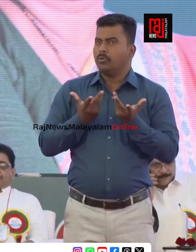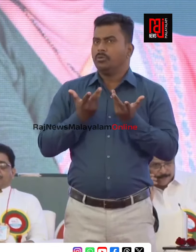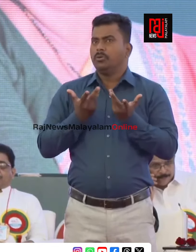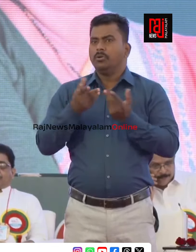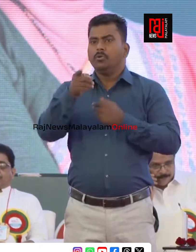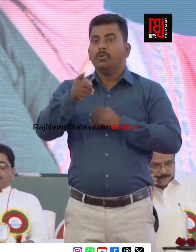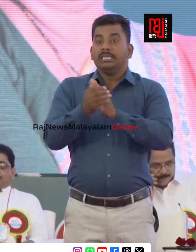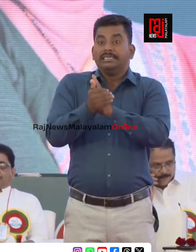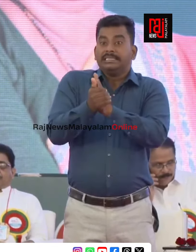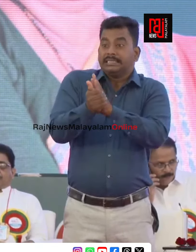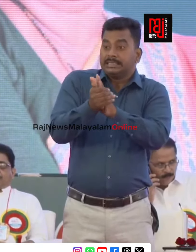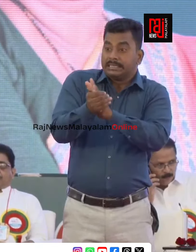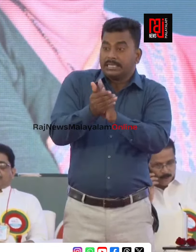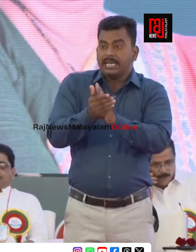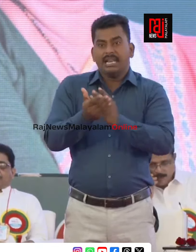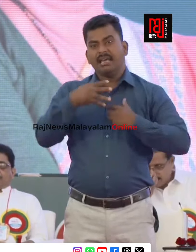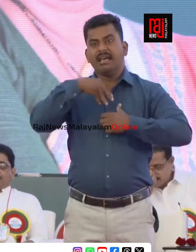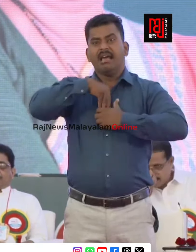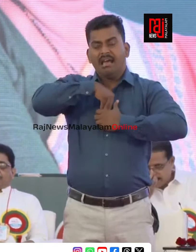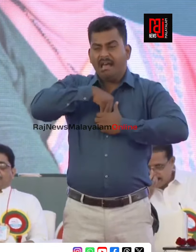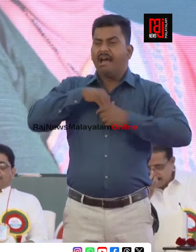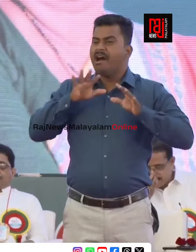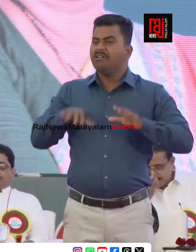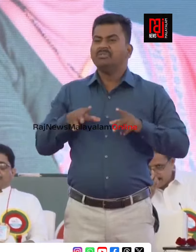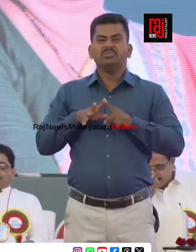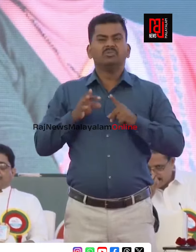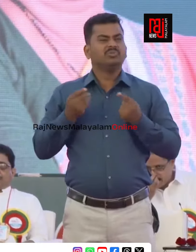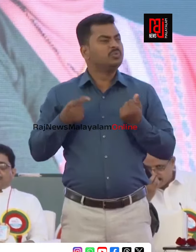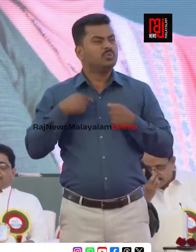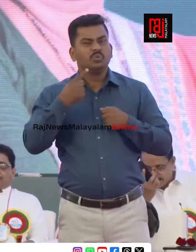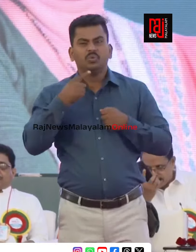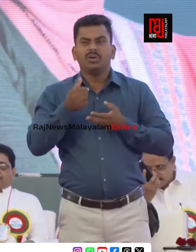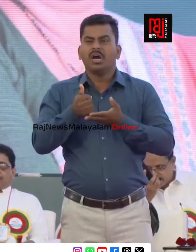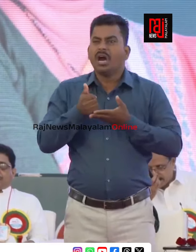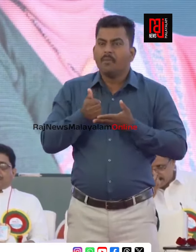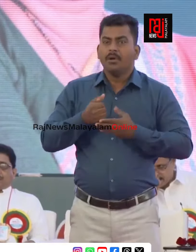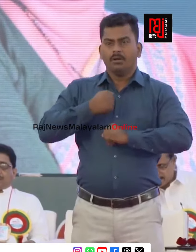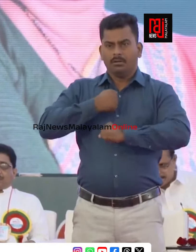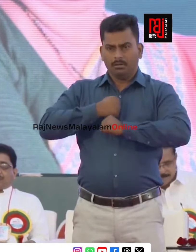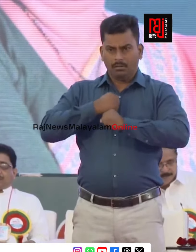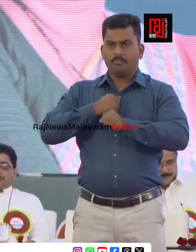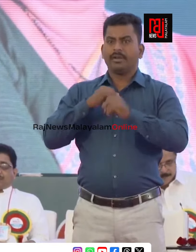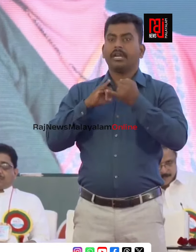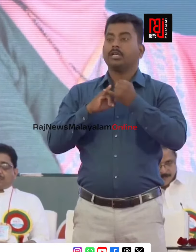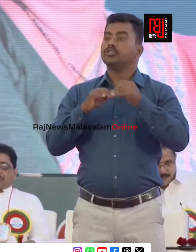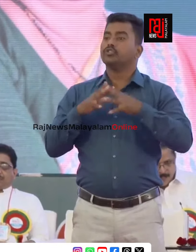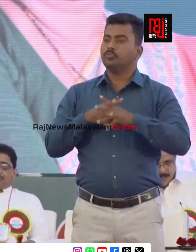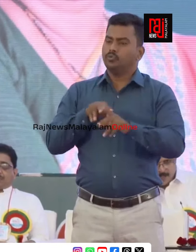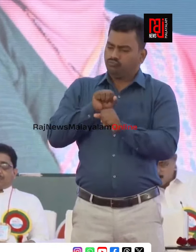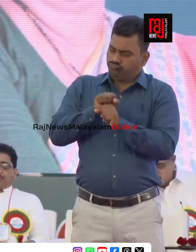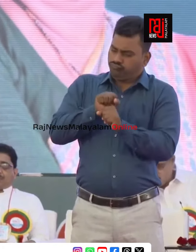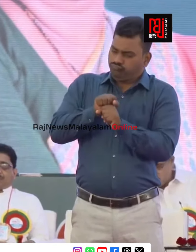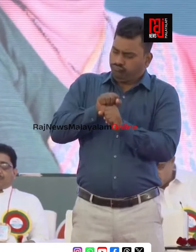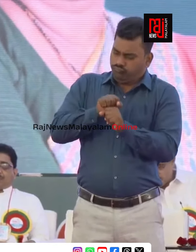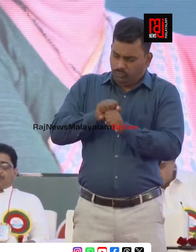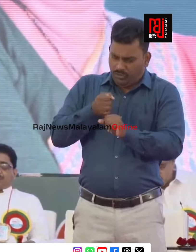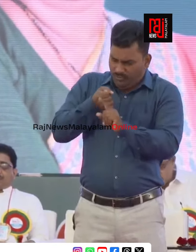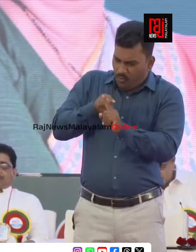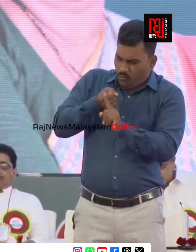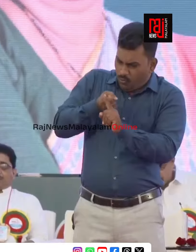സർഗവാസനകൾ പ്രോത്സാഹിപ്പിക്കുന്നതിനു വേണ്ടി ധാരാളം പദ്ധതികൾ സർക്കാർ സാമൂഹ്യനീതി വകുപ്പിലൂടെ നടപ്പാക്കി